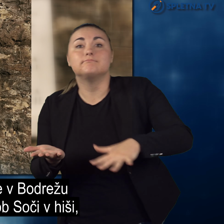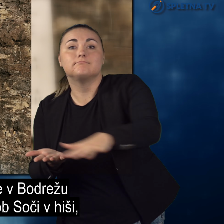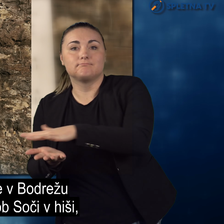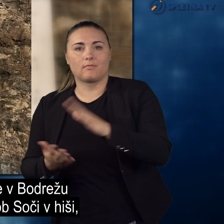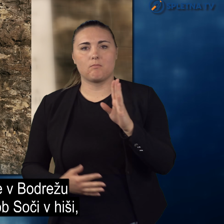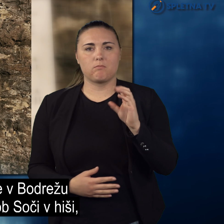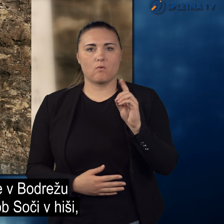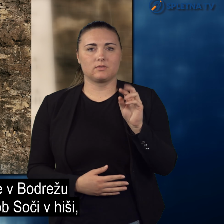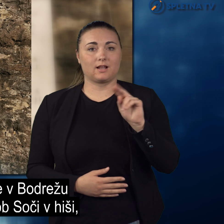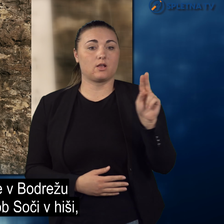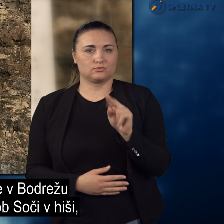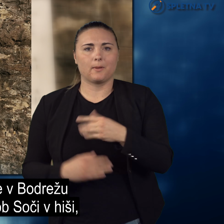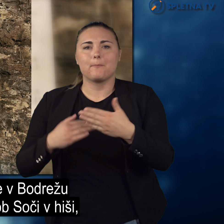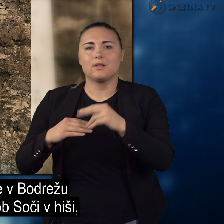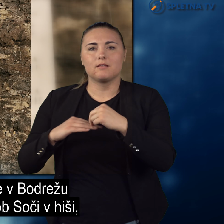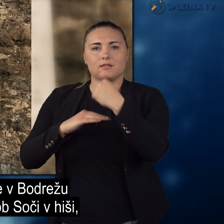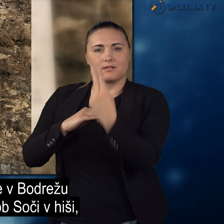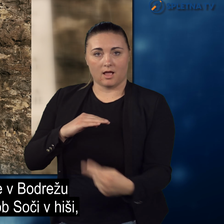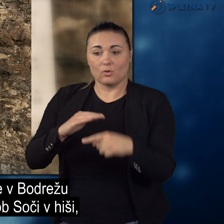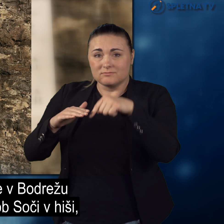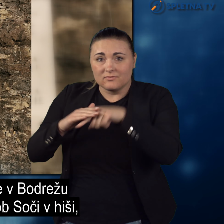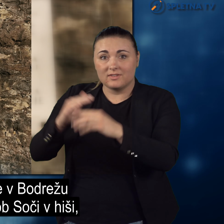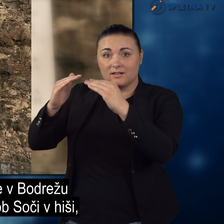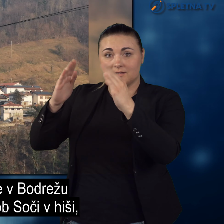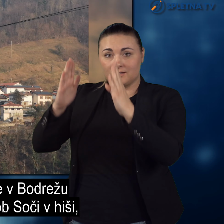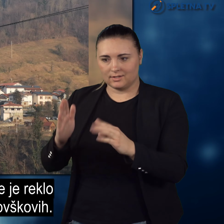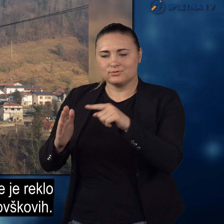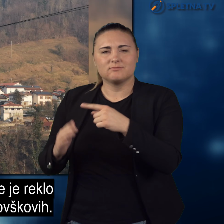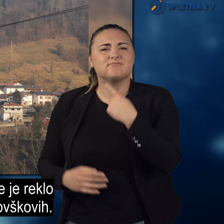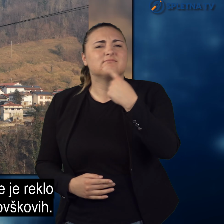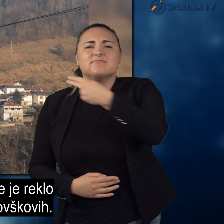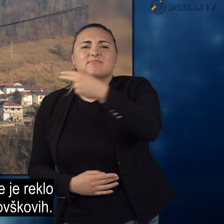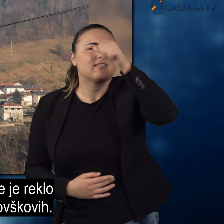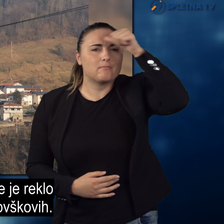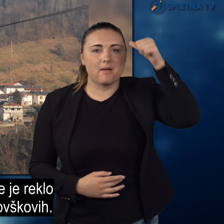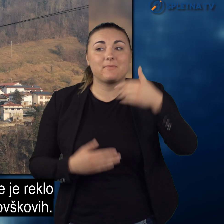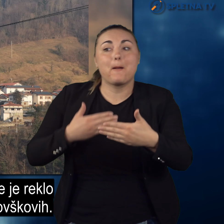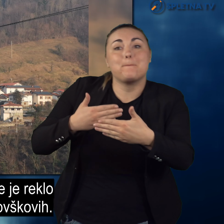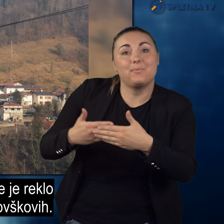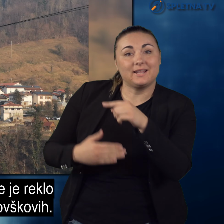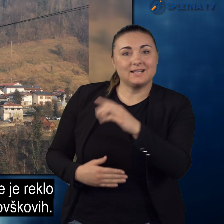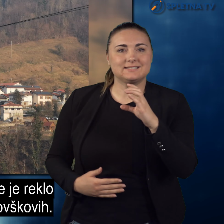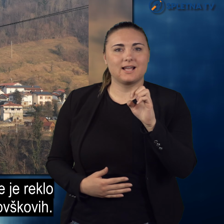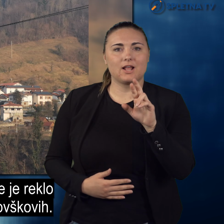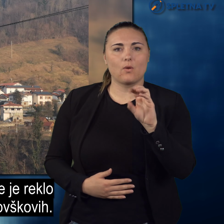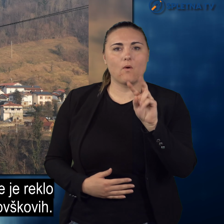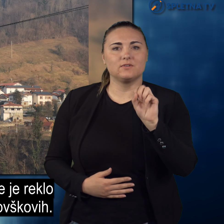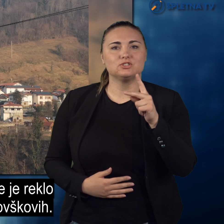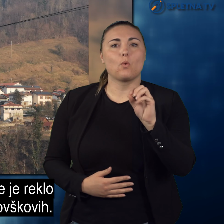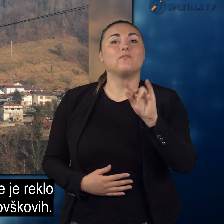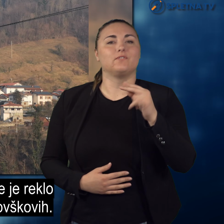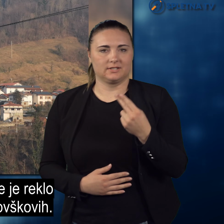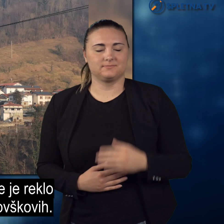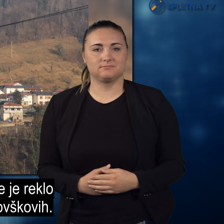Rodil se je v Bodrežu pri Kanalu ob Soči, v hiši, kateri se je reklo pri Cerovškovih.